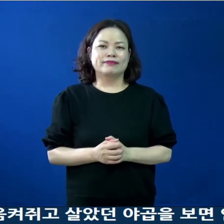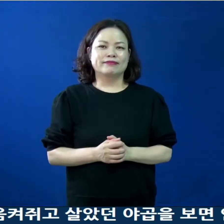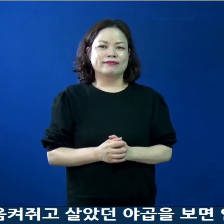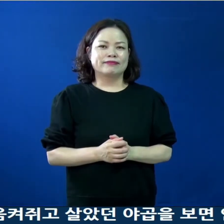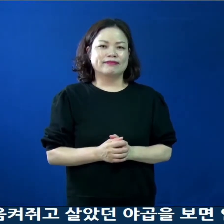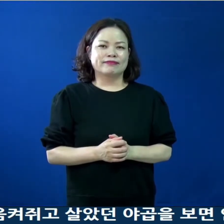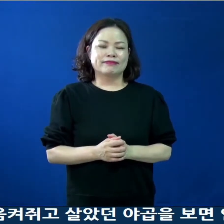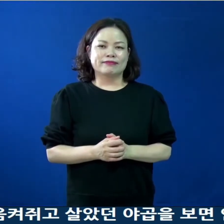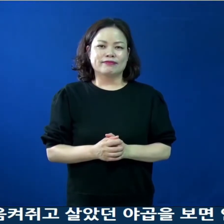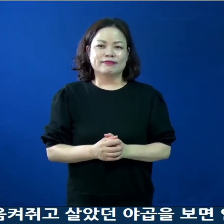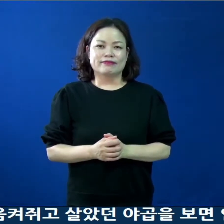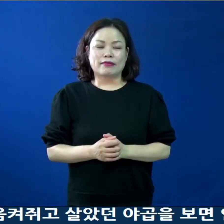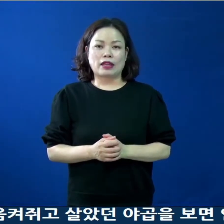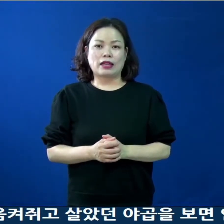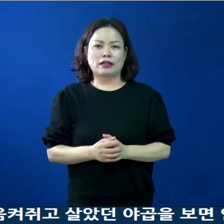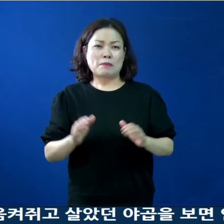되었습니다.